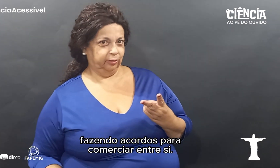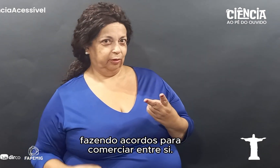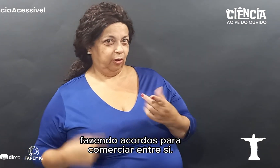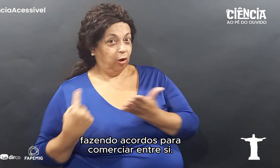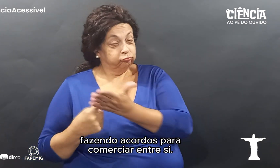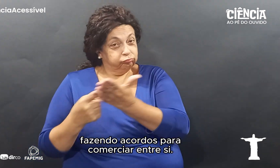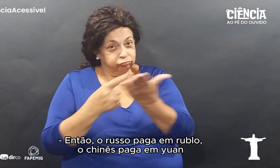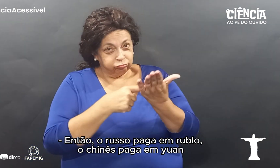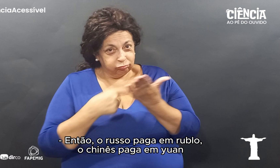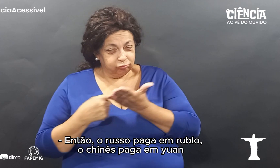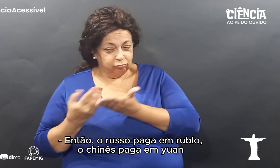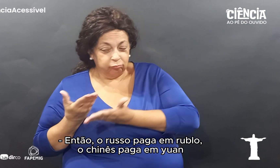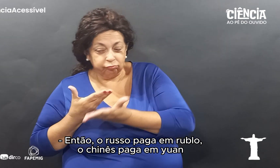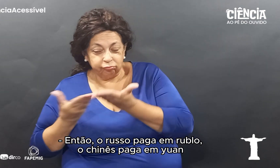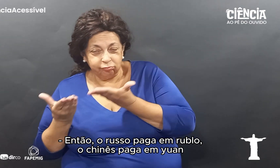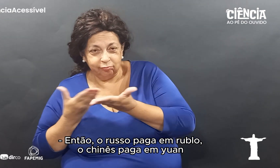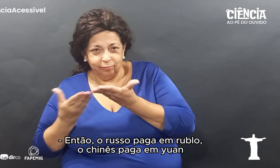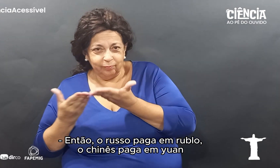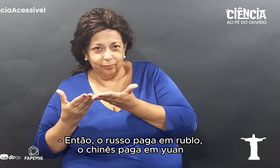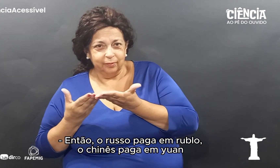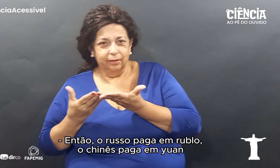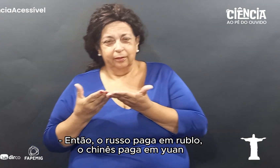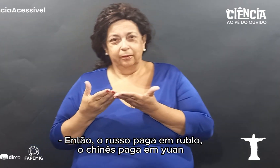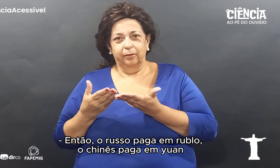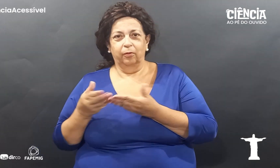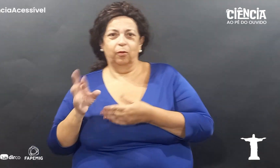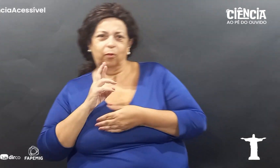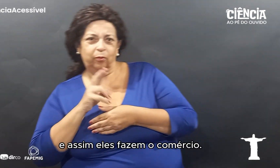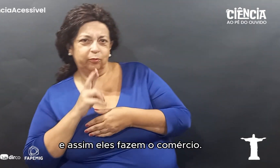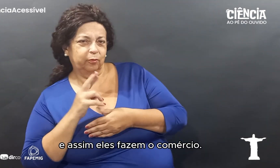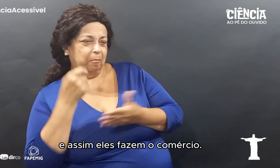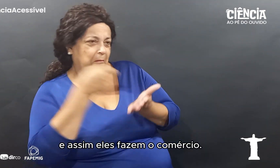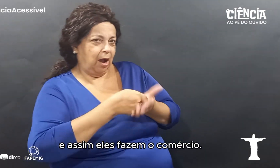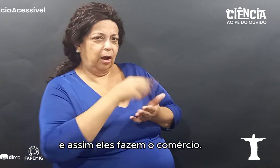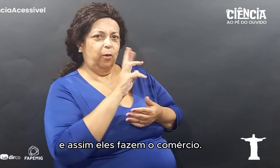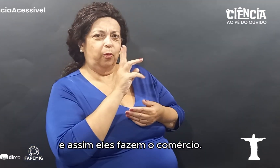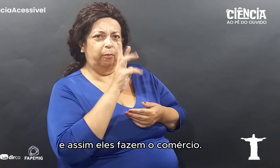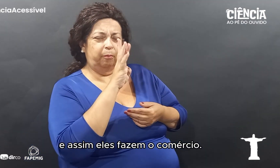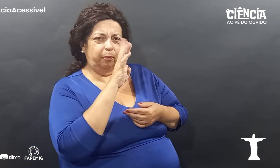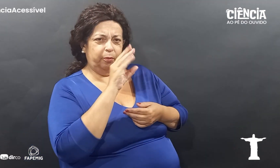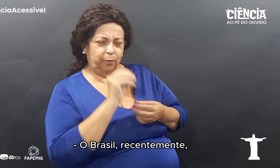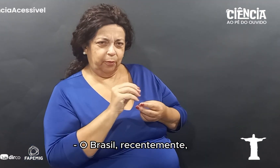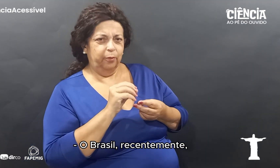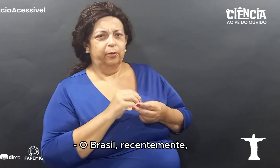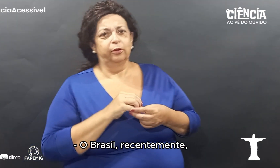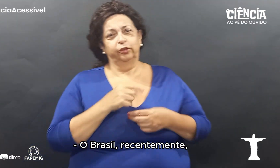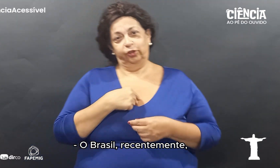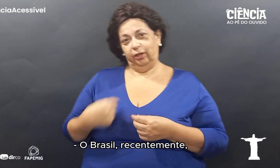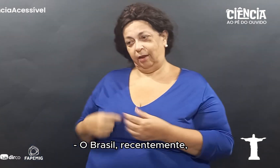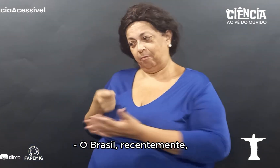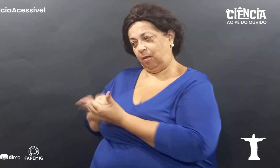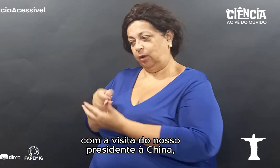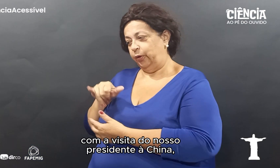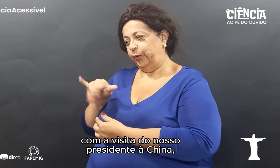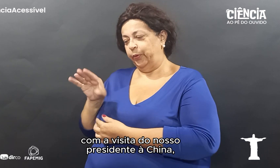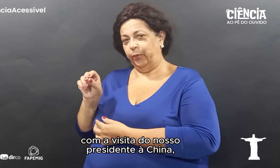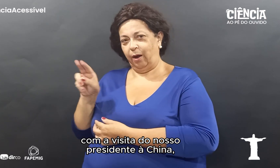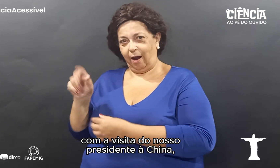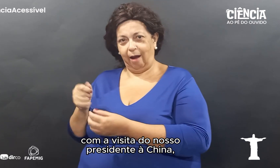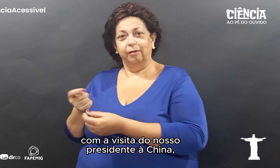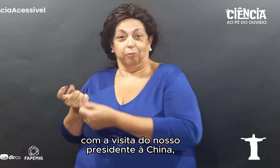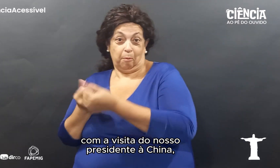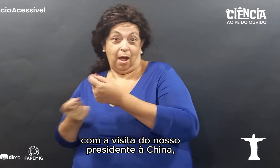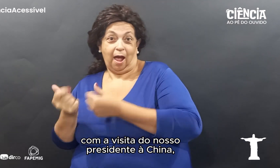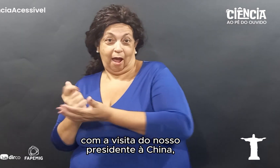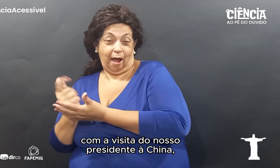acordos para comerciar entre si. Então, o russo paga em rublo, o chinês paga em yuan, e assim eles fazem o comércio. O Brasil, recentemente, com a